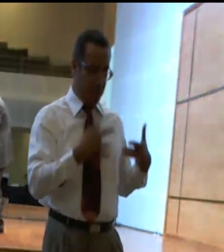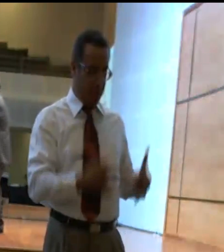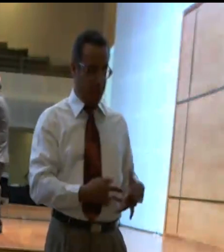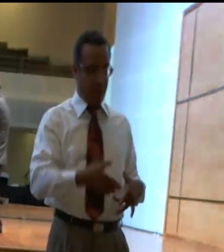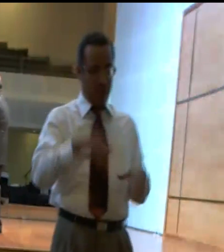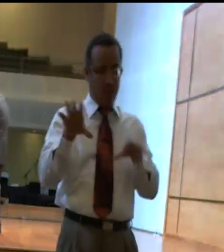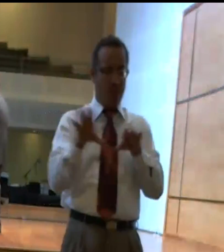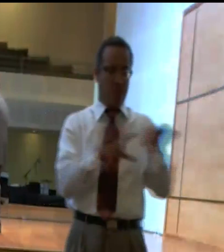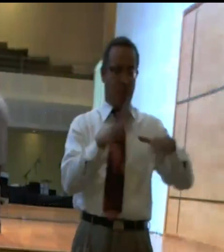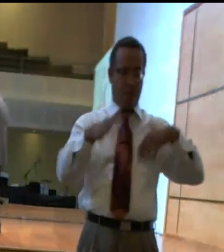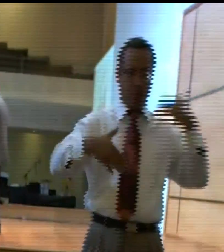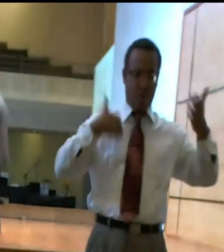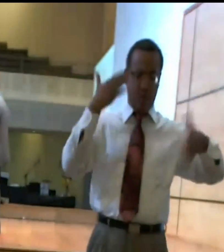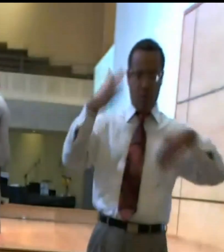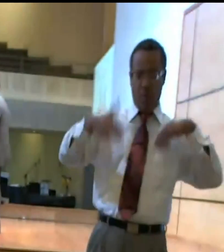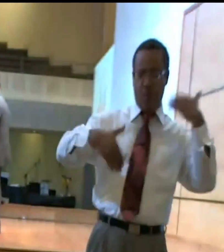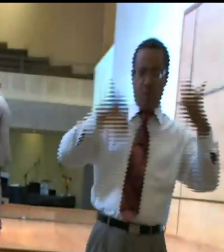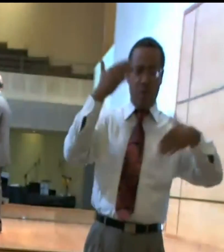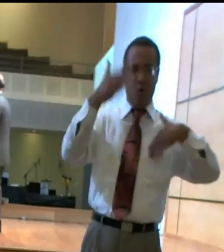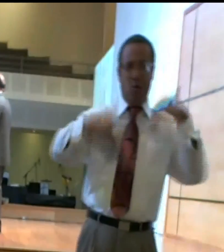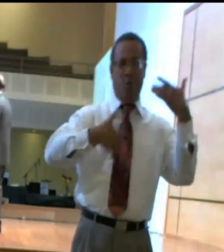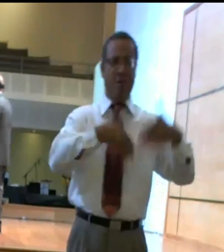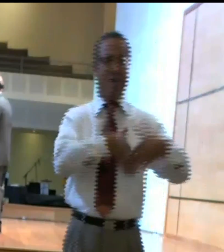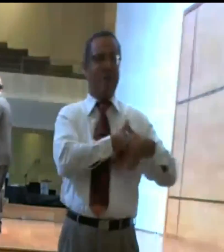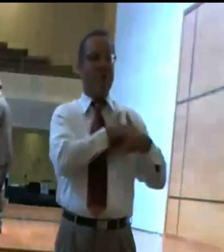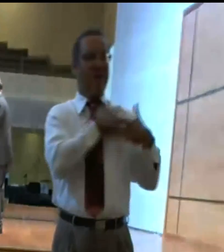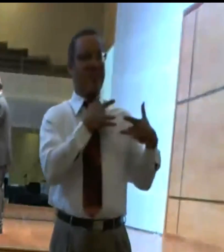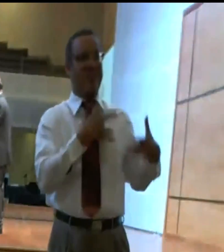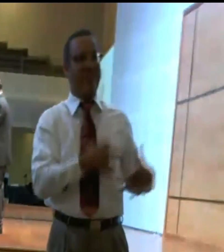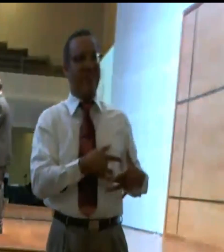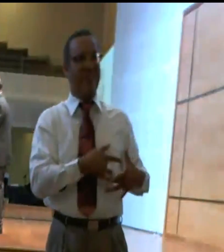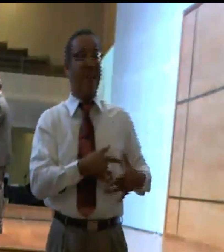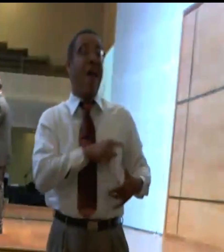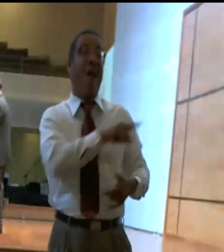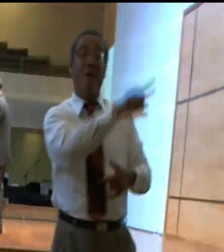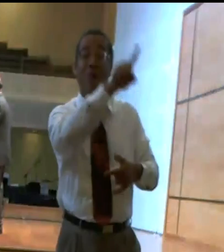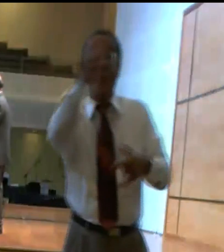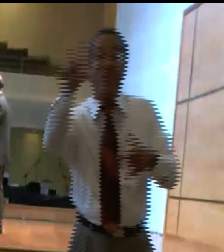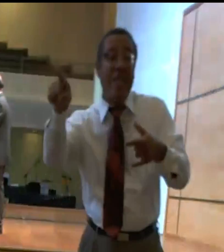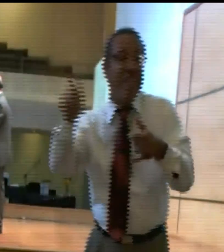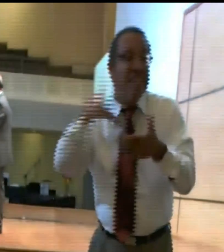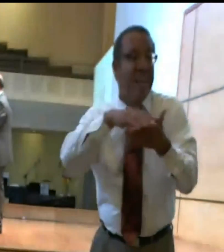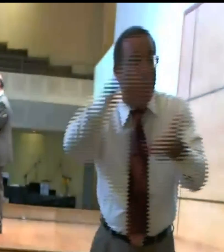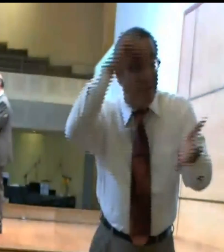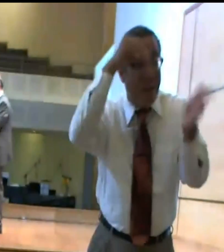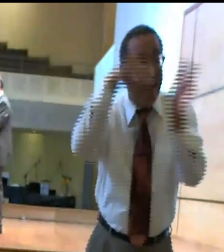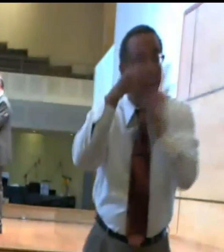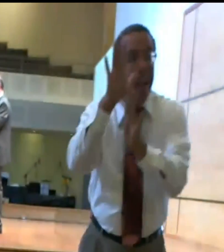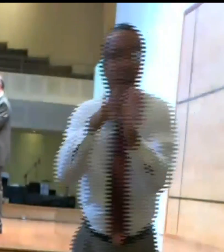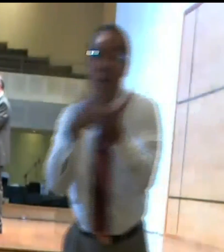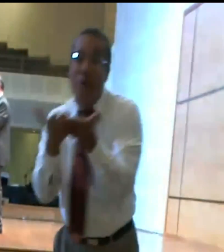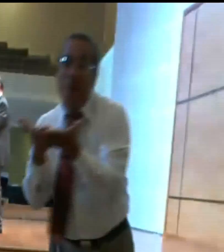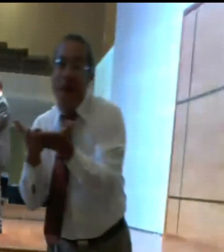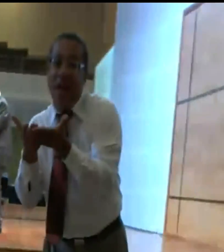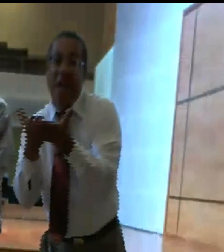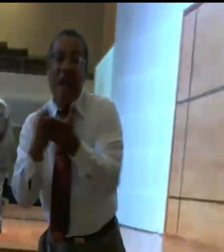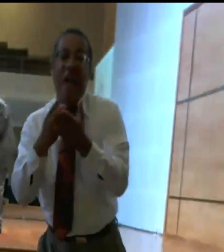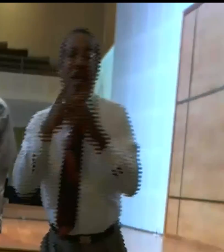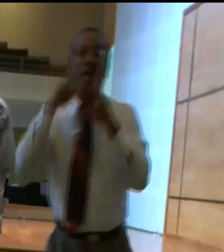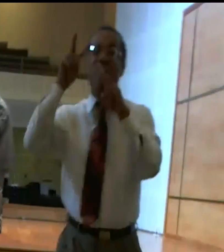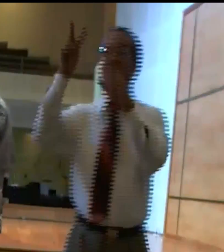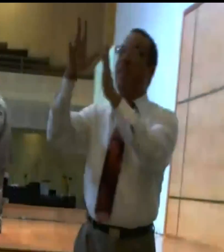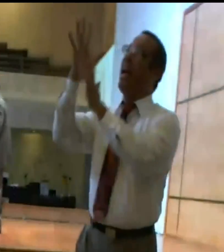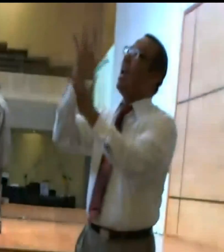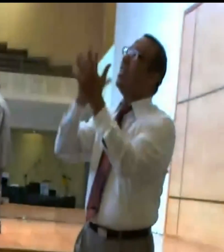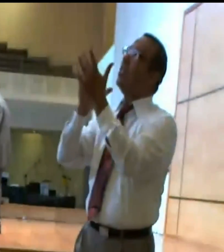Dios produce gozo en el corazón. ¿Y saben lo que pasa cuando el corazón está contento? Dice en Proverbios capítulo 15 versículo 13 que